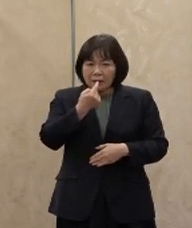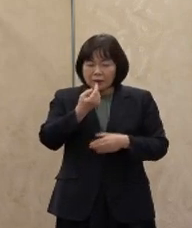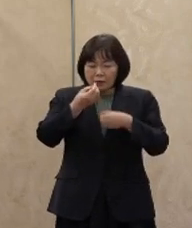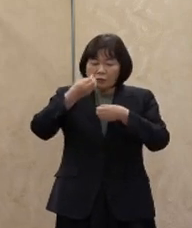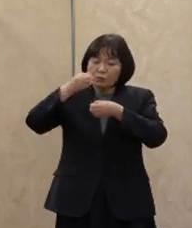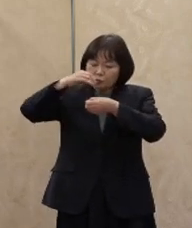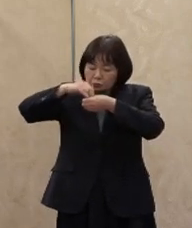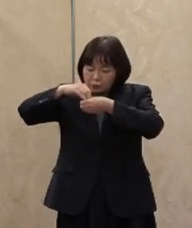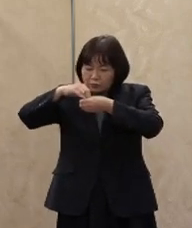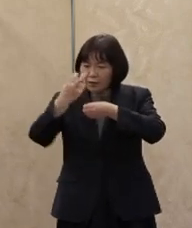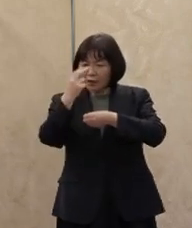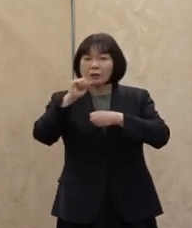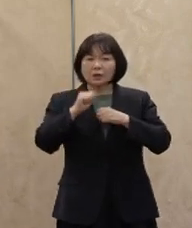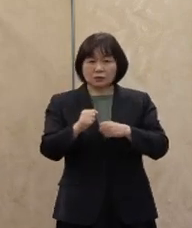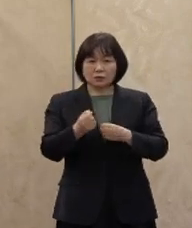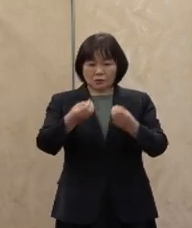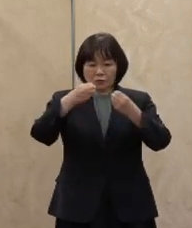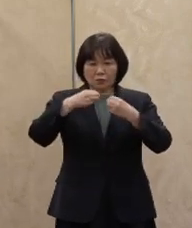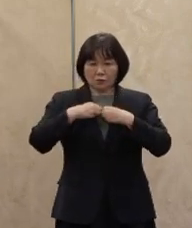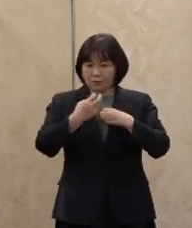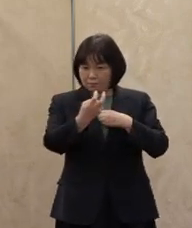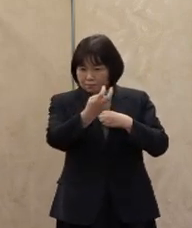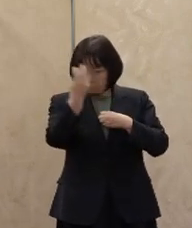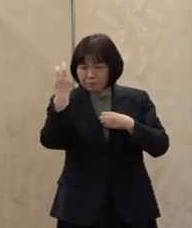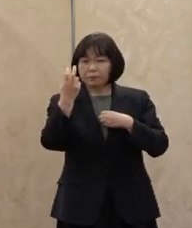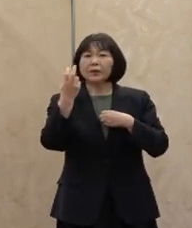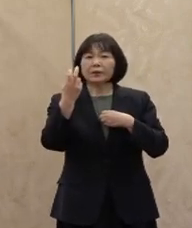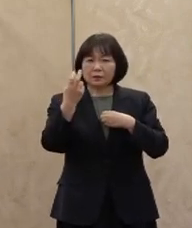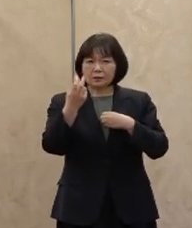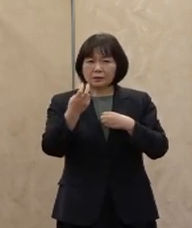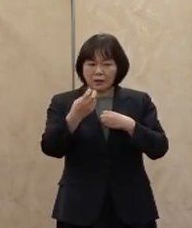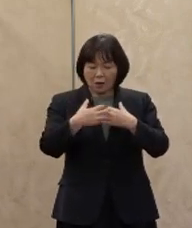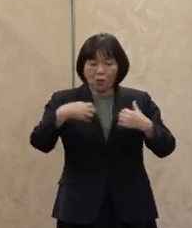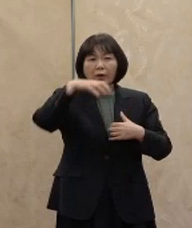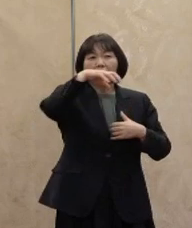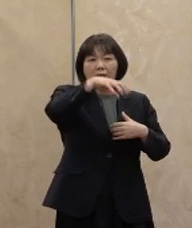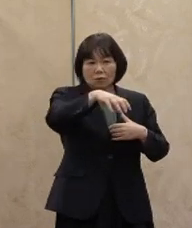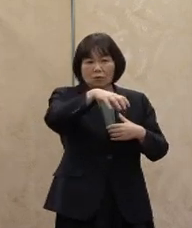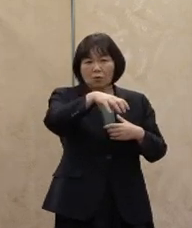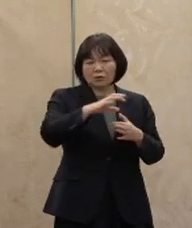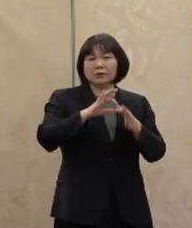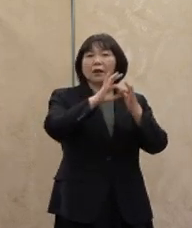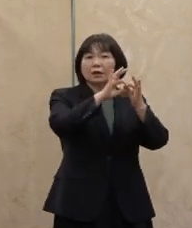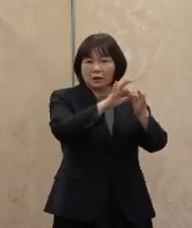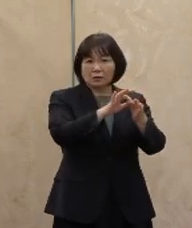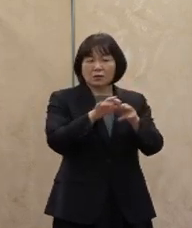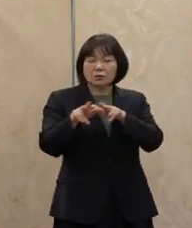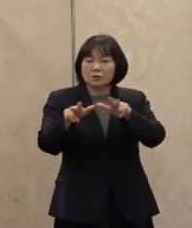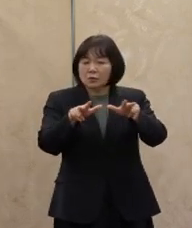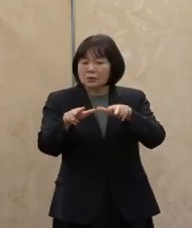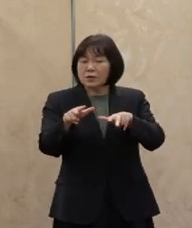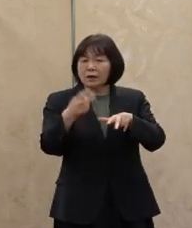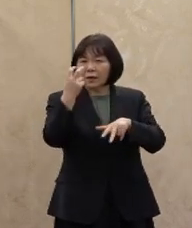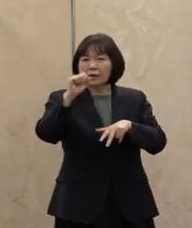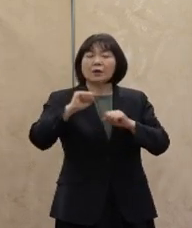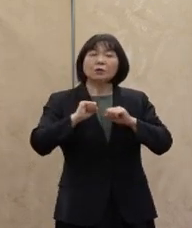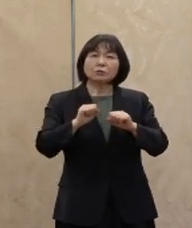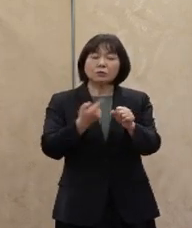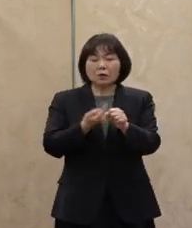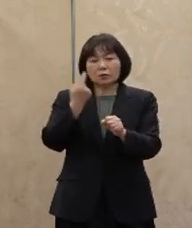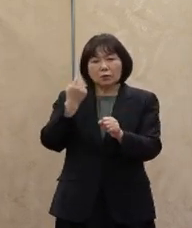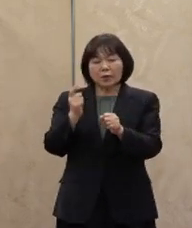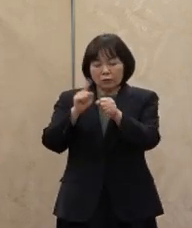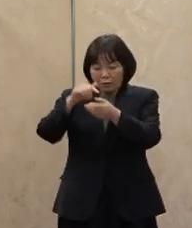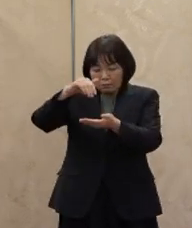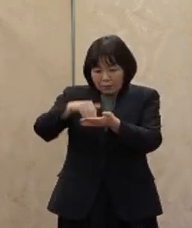行して、もし陽性が出たらその保健所またになっていくわけですけど、それを行政検査でやるという仕組みを去年の年末からもう作り